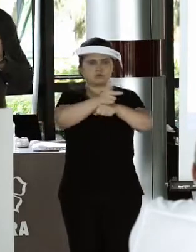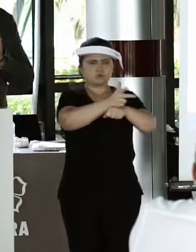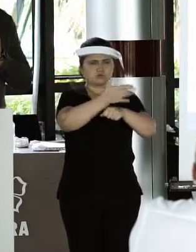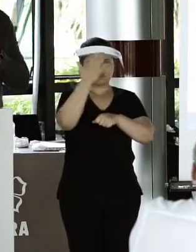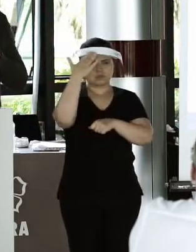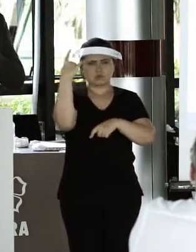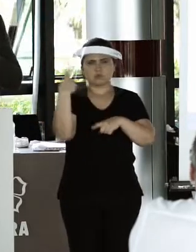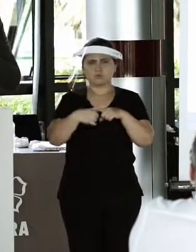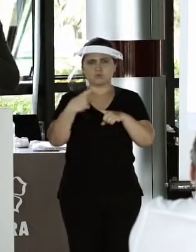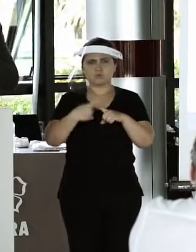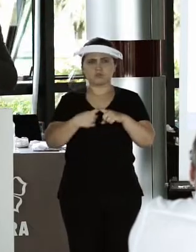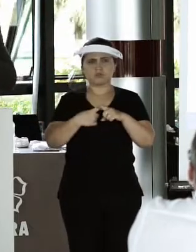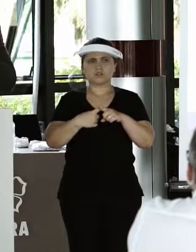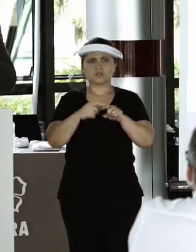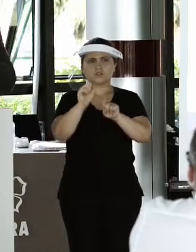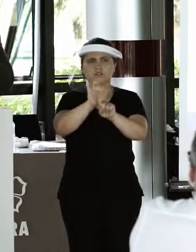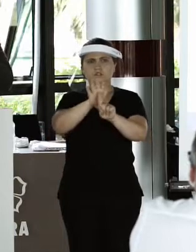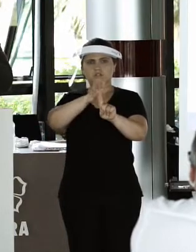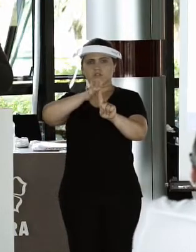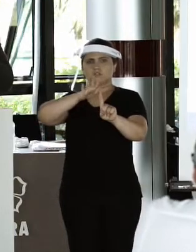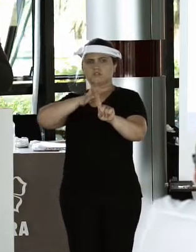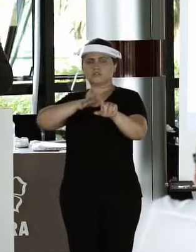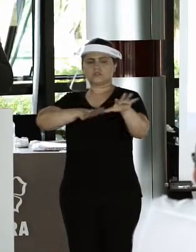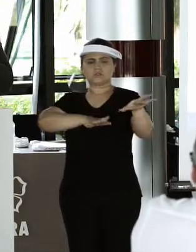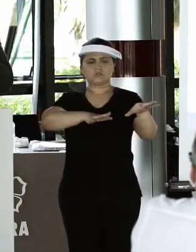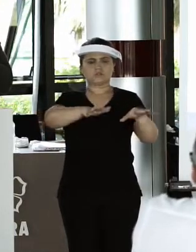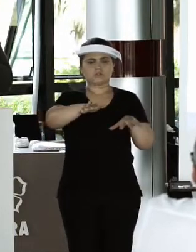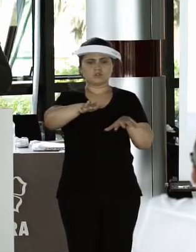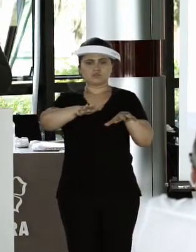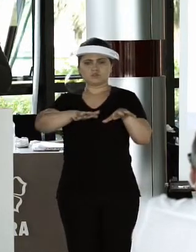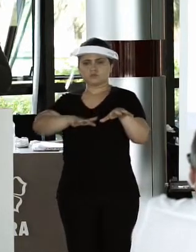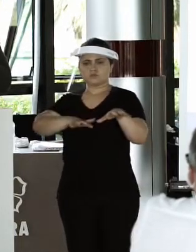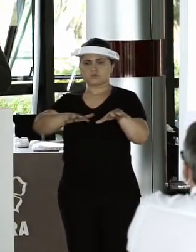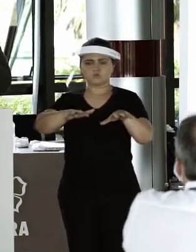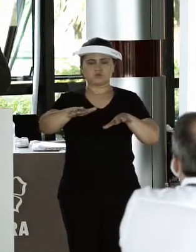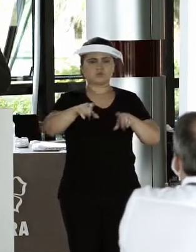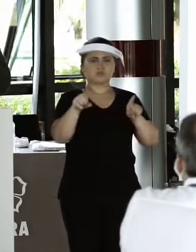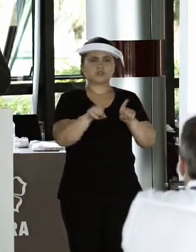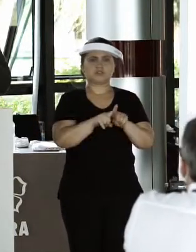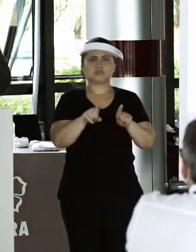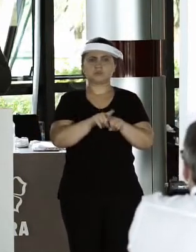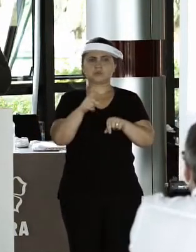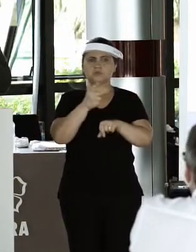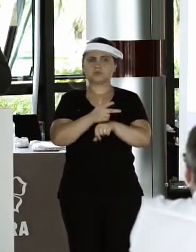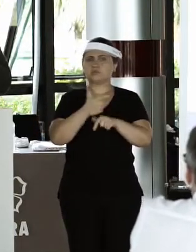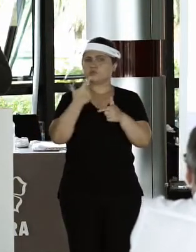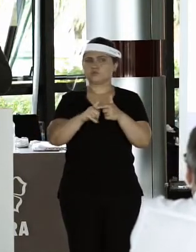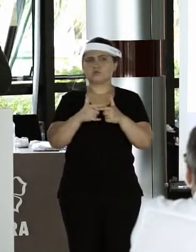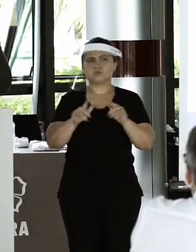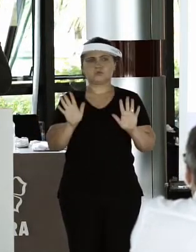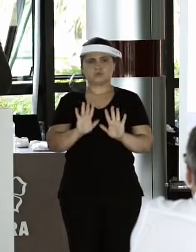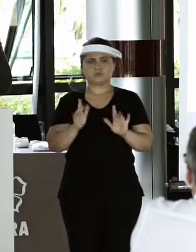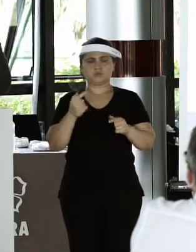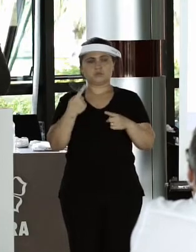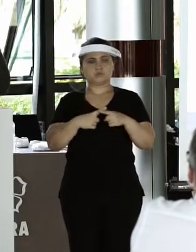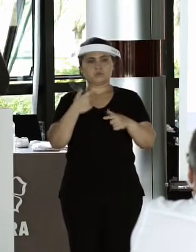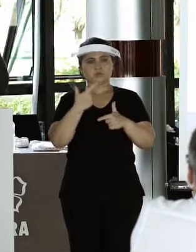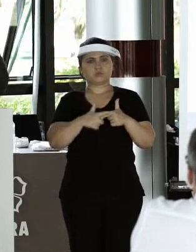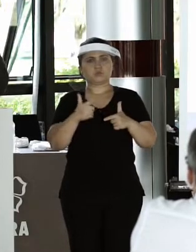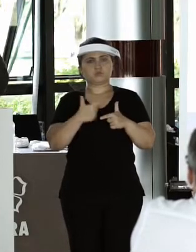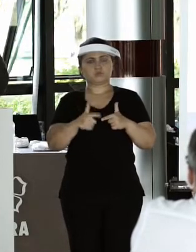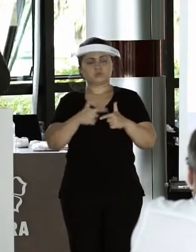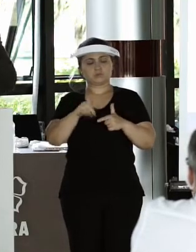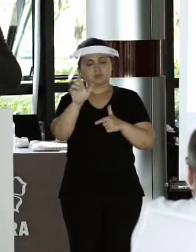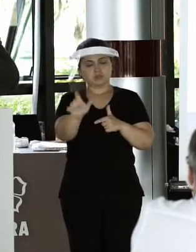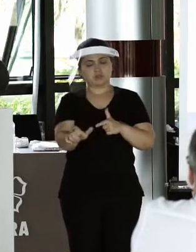quê? Porque a reflexão ela vai se movimentar no seu vídeo. O problema ele não se movimenta, porque o problema ele está